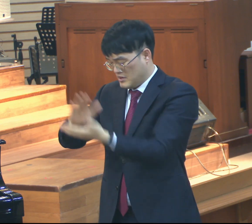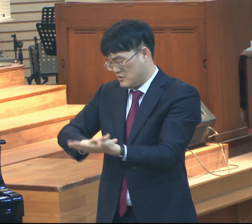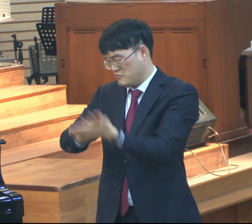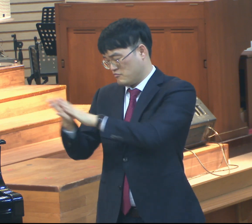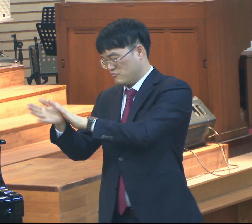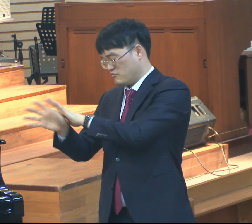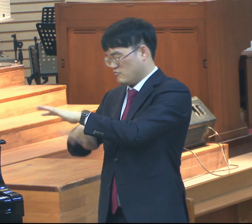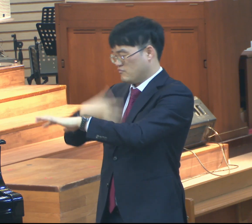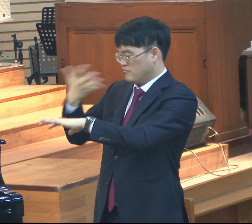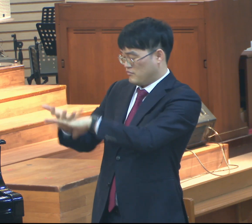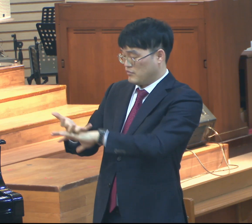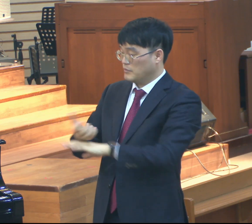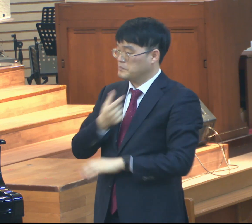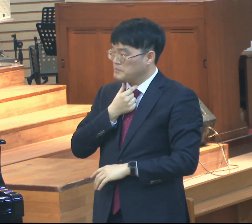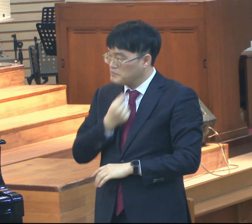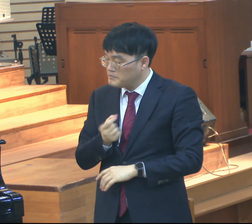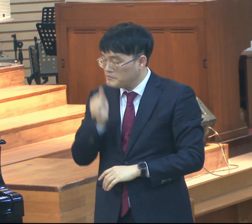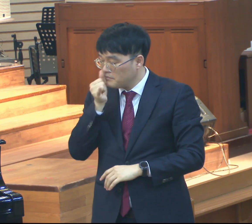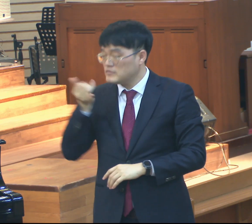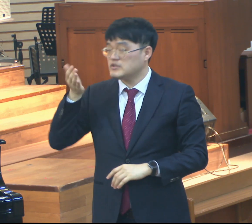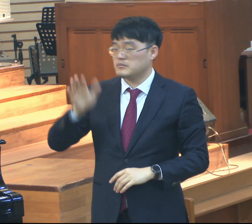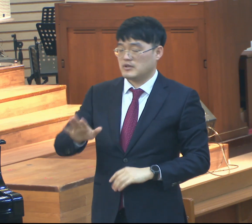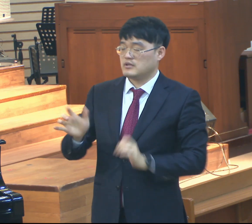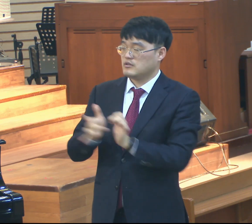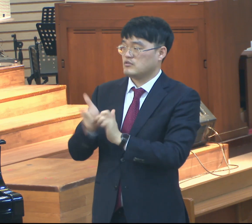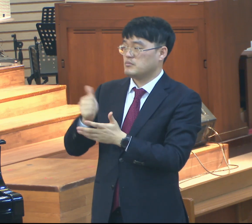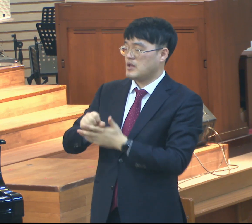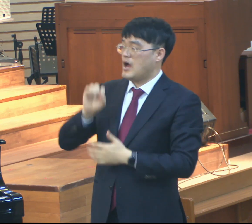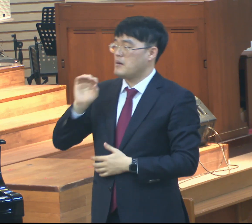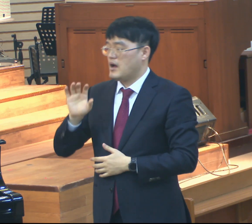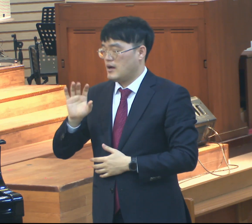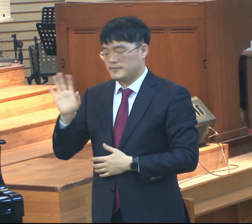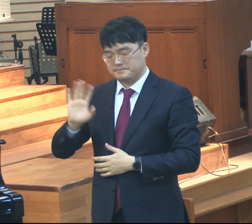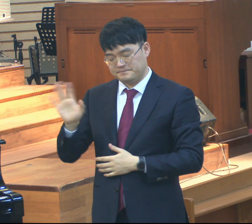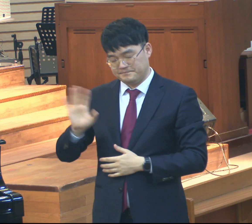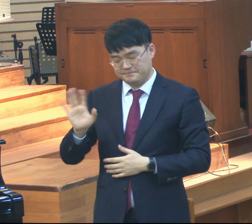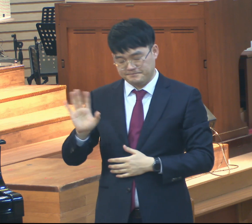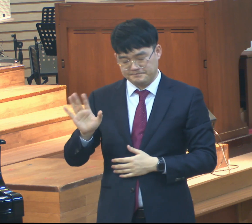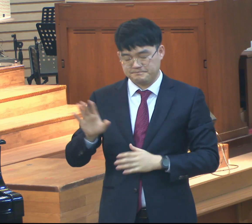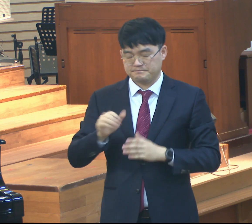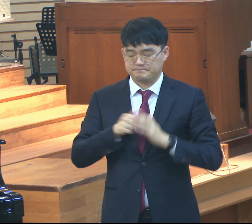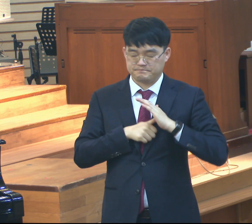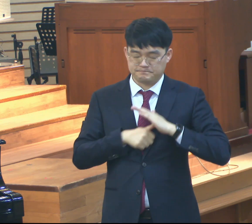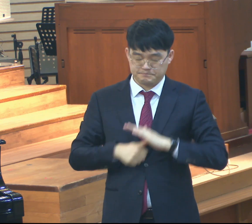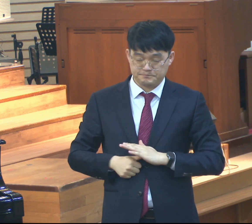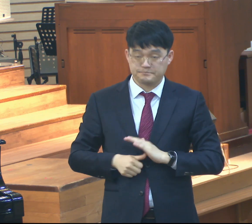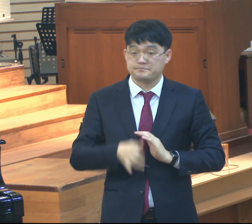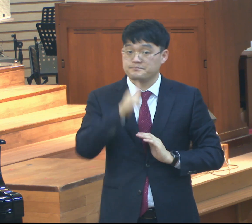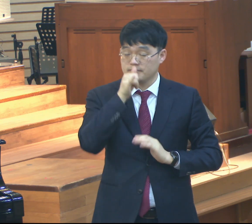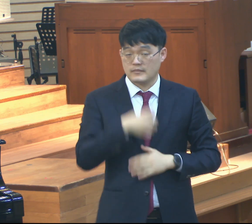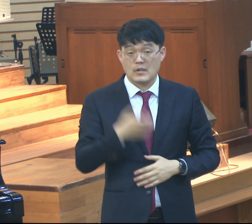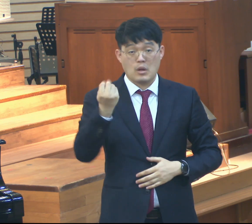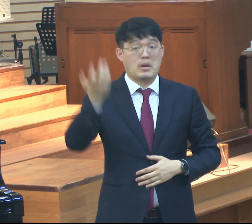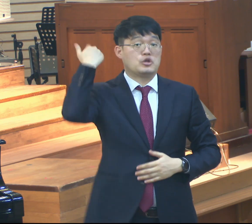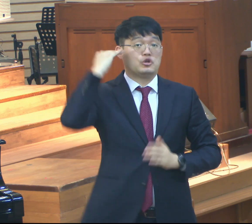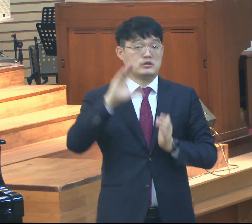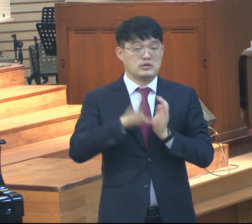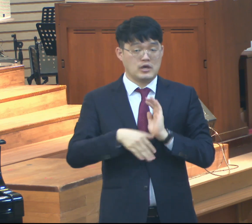수도 있었지만, 그러나 예수님은 그렇게 하지 않으셨습니다. 얼마 전에 자신을 팔았던 가룟 유다의 배신을